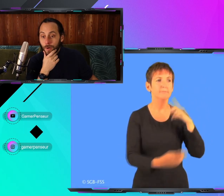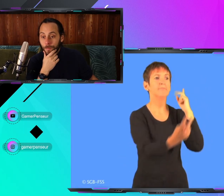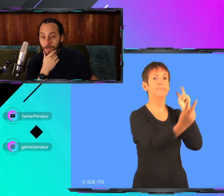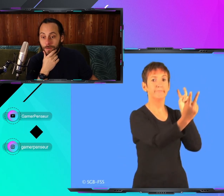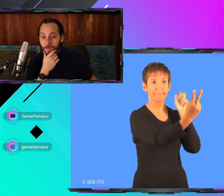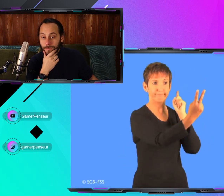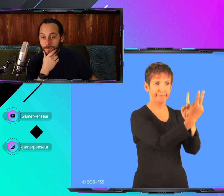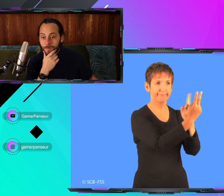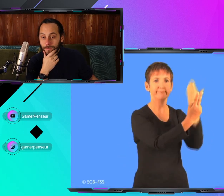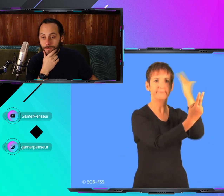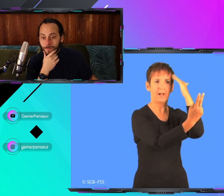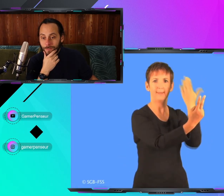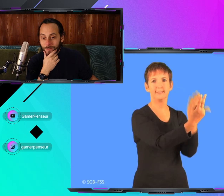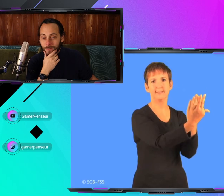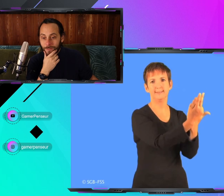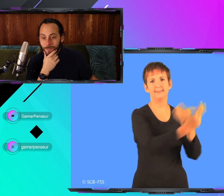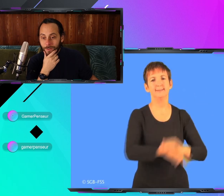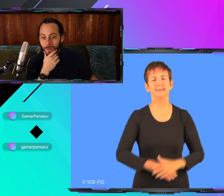beaux-parents pi,